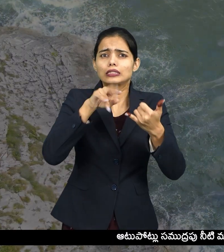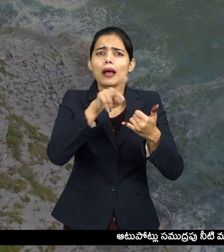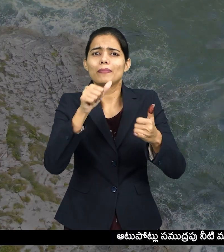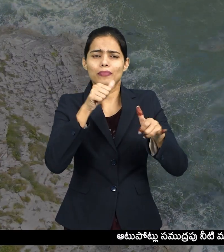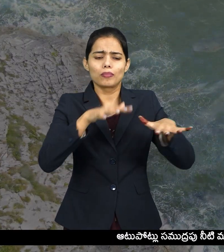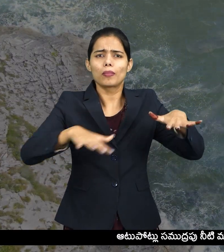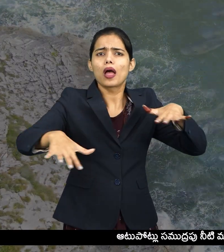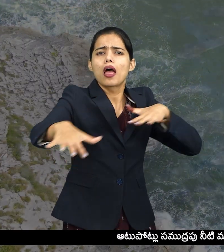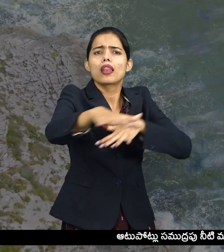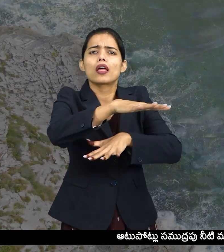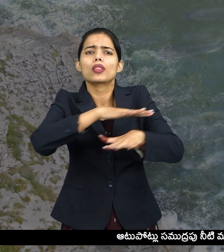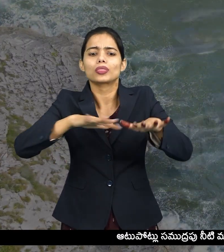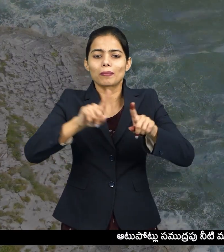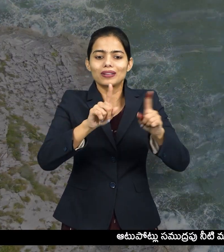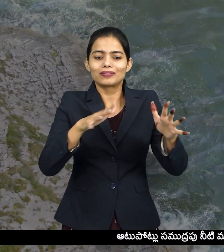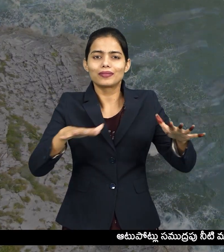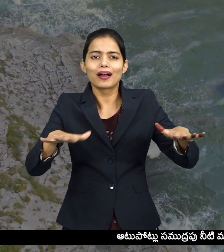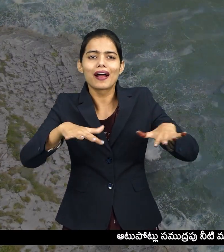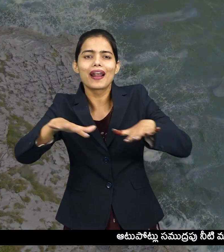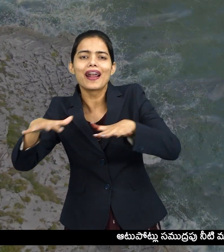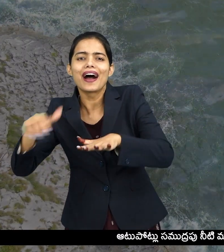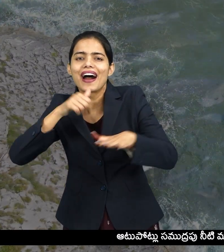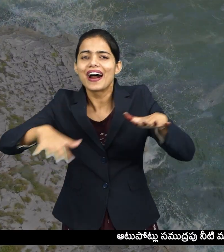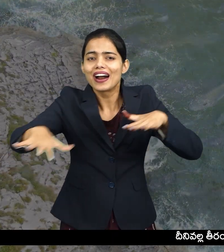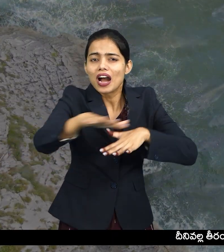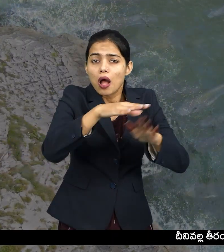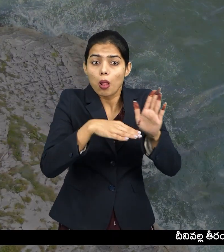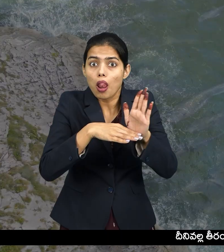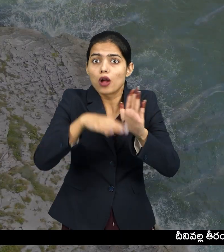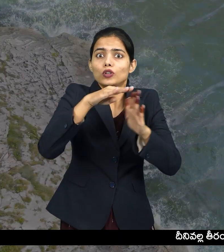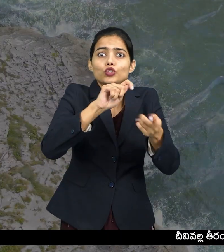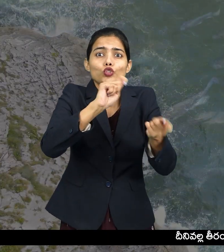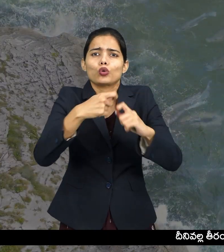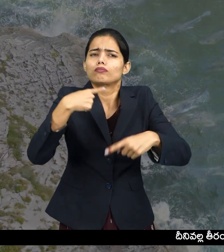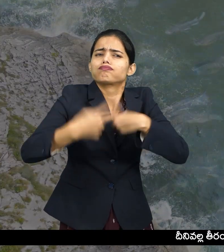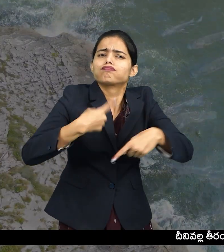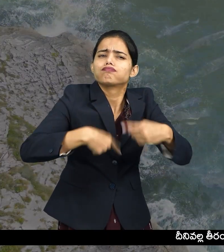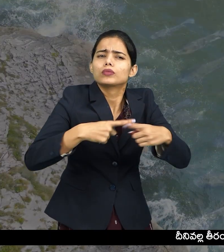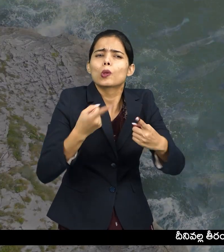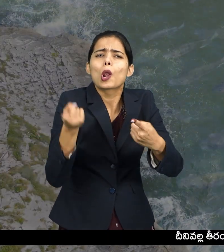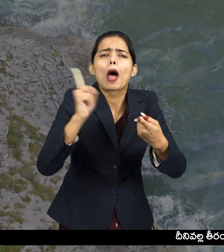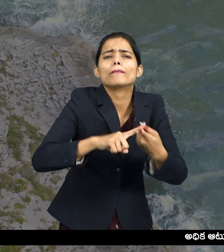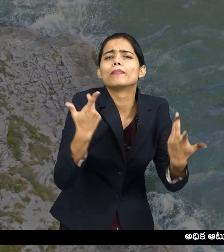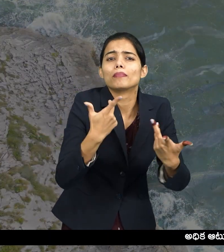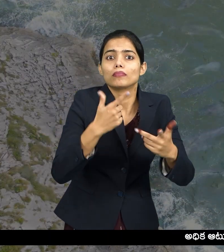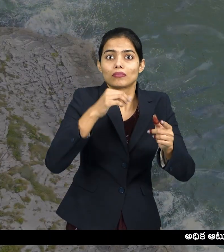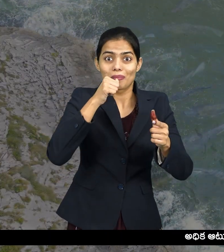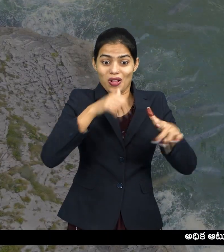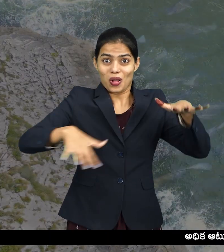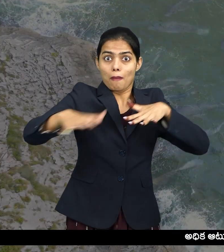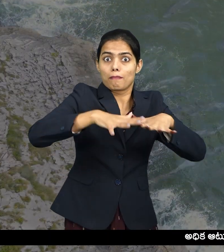ఆటుపోట్లు, సముద్రపు నీటి మట్టాలు ప్రతిరోజు మారుతూ ఉంటాయి. దీనివల్ల తీరం వెంబడి అల్ప మరియు